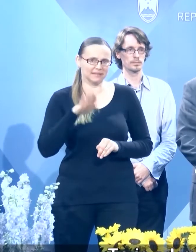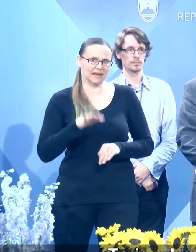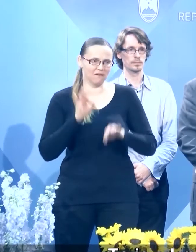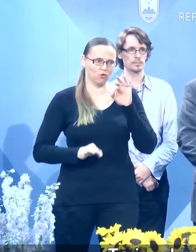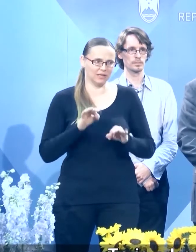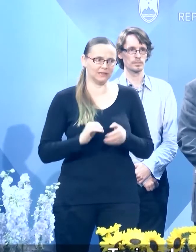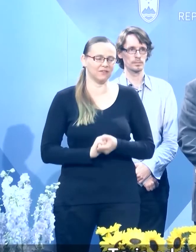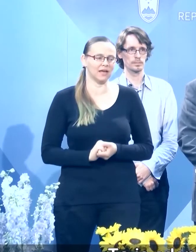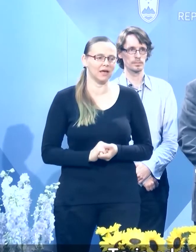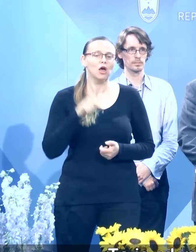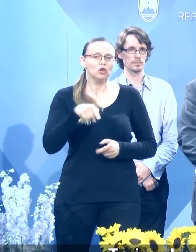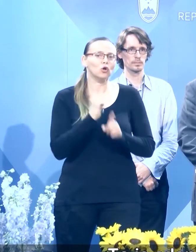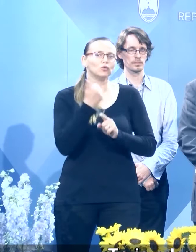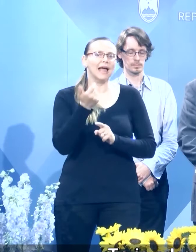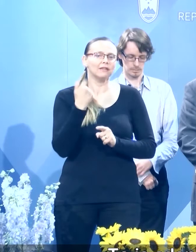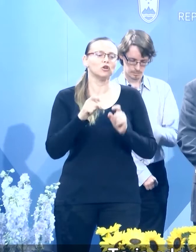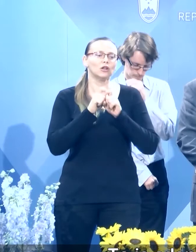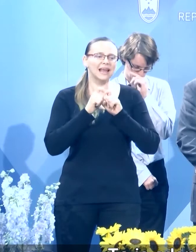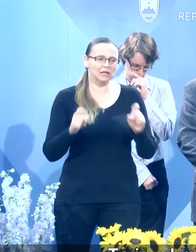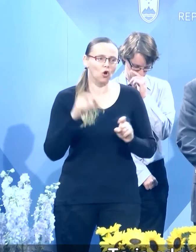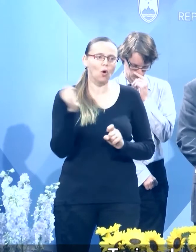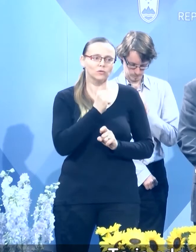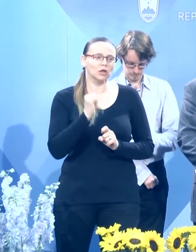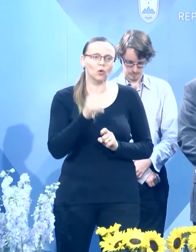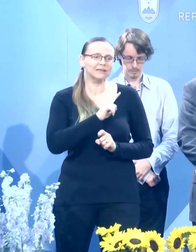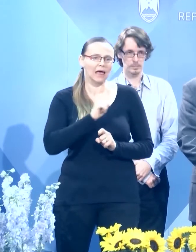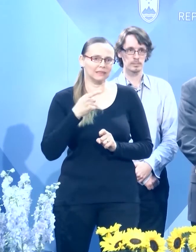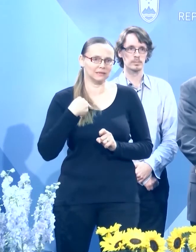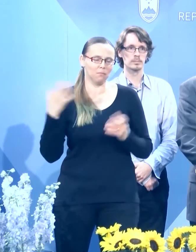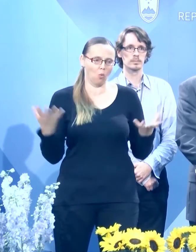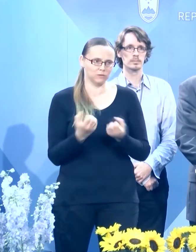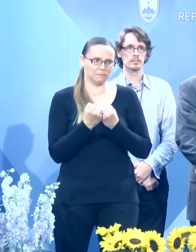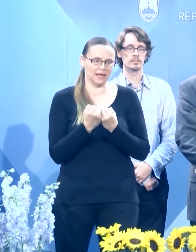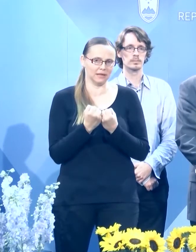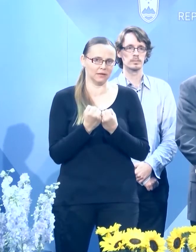No, to je tudi eden od razlogov za to, da nismo uspeli.